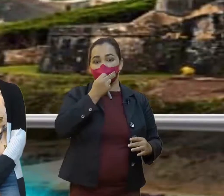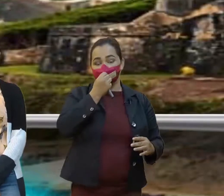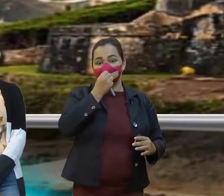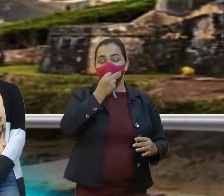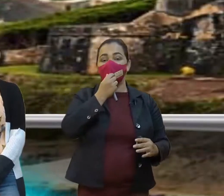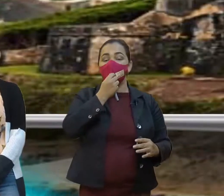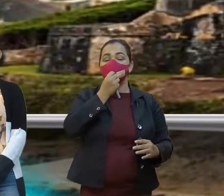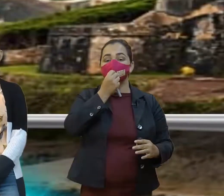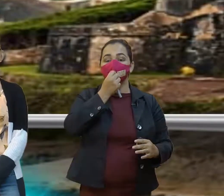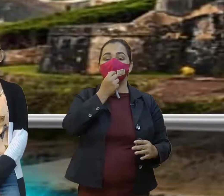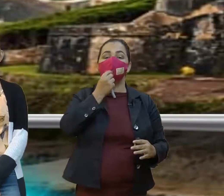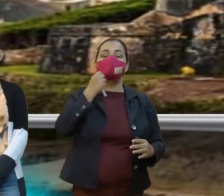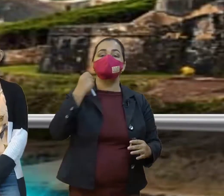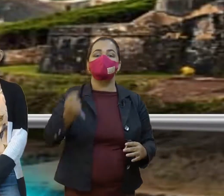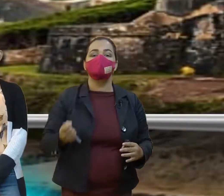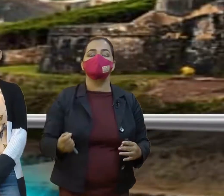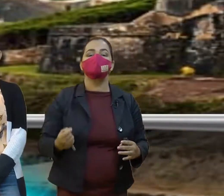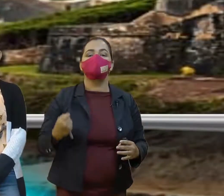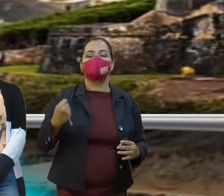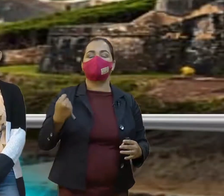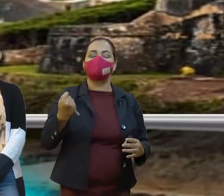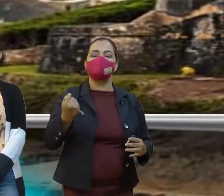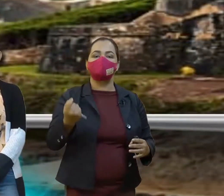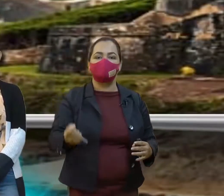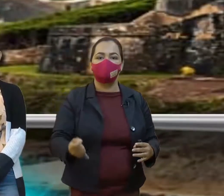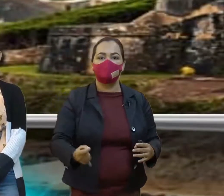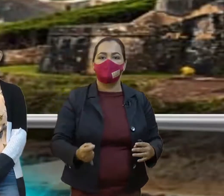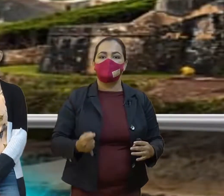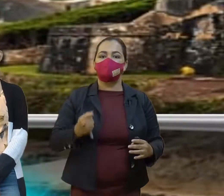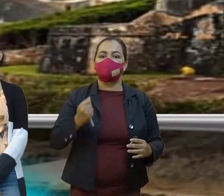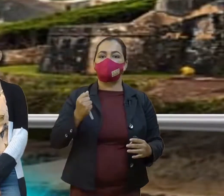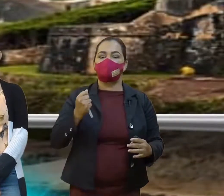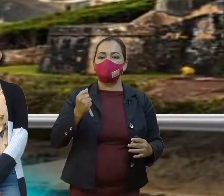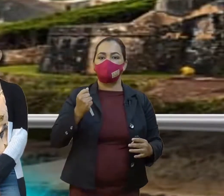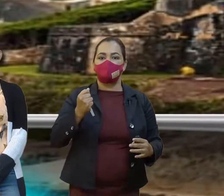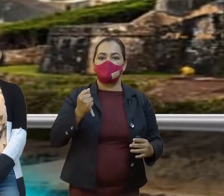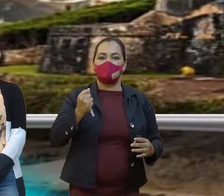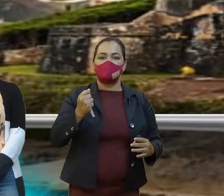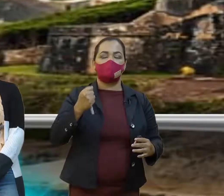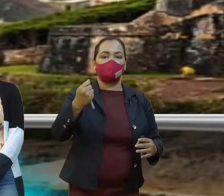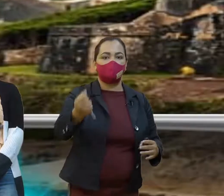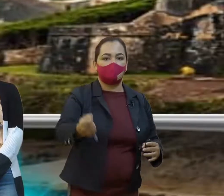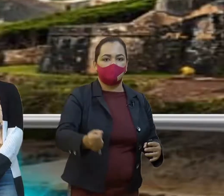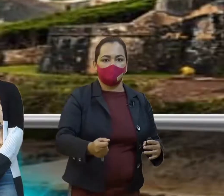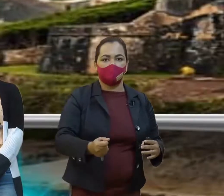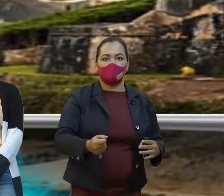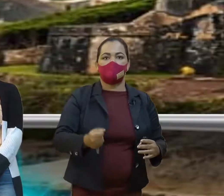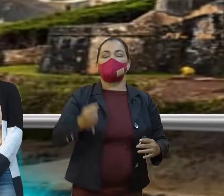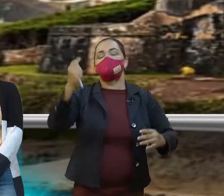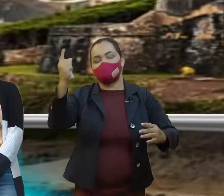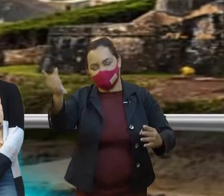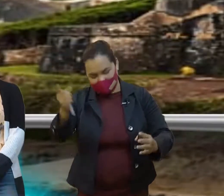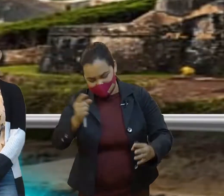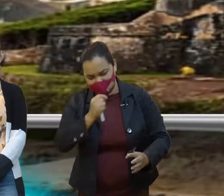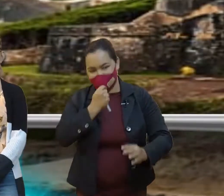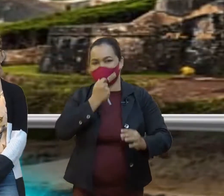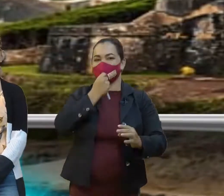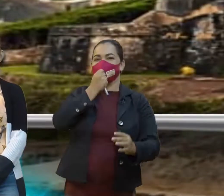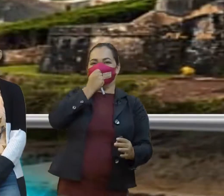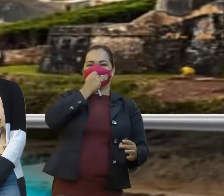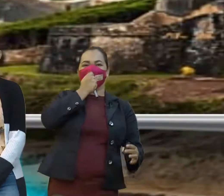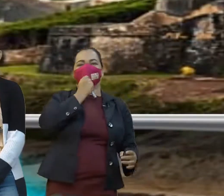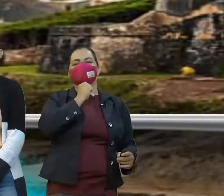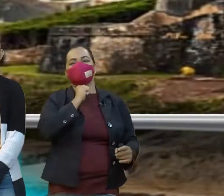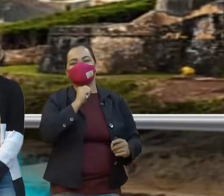presidente, depois de muita pesquisa, de muita eleição, de muitas plebiscitos e coisas. Plebiscito, era